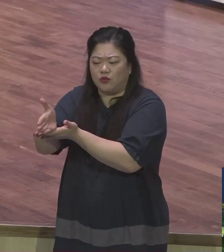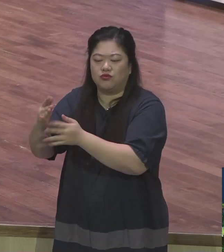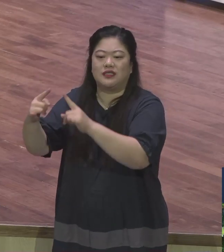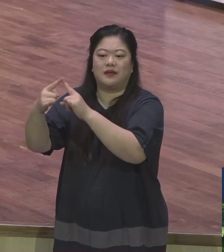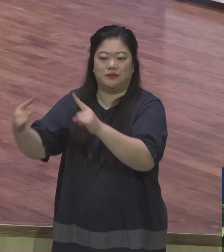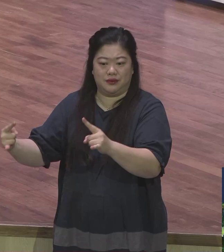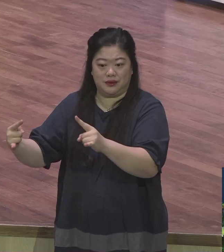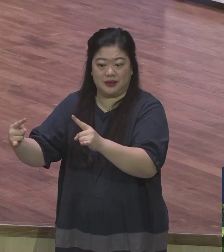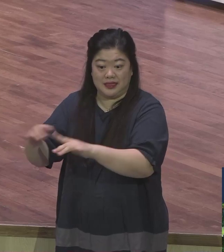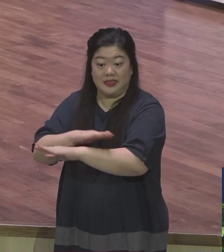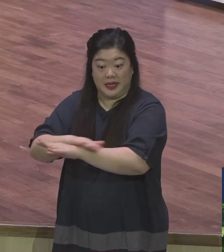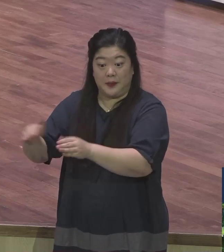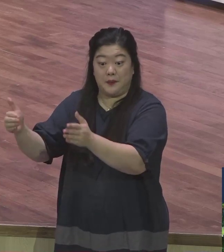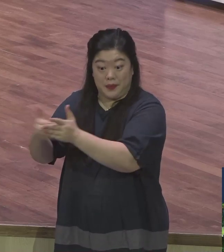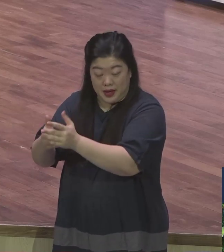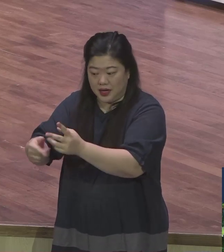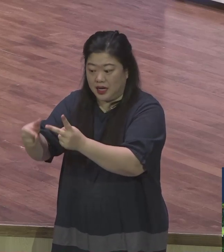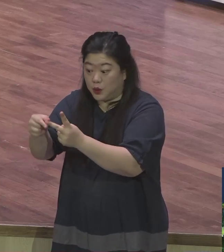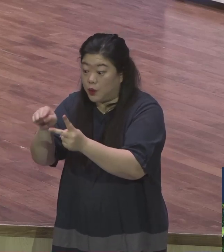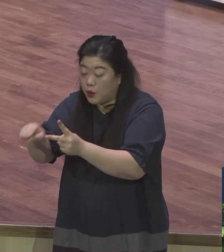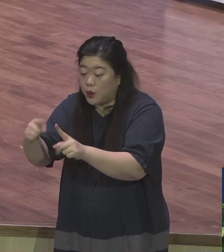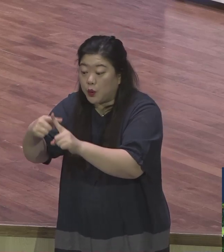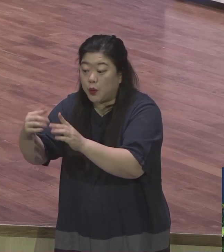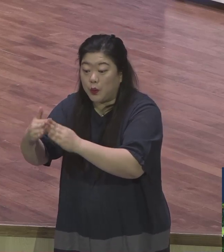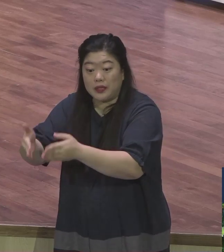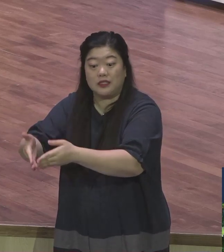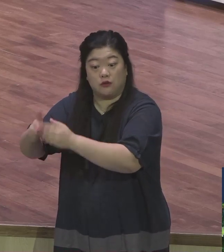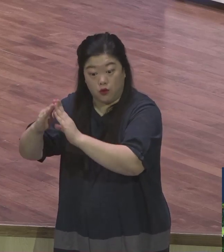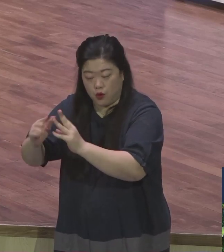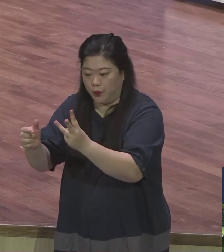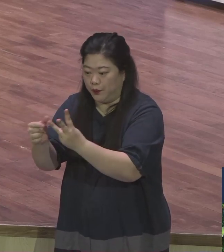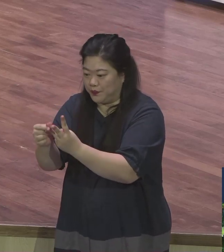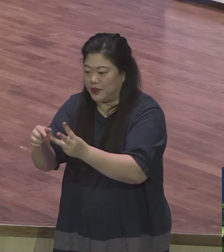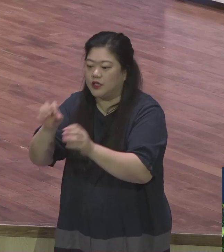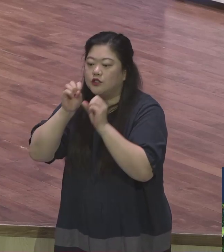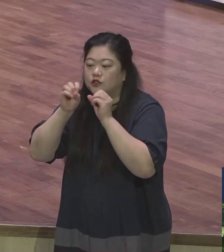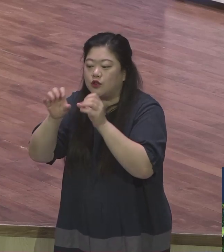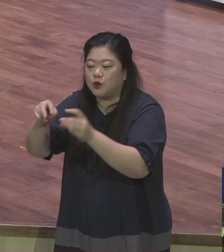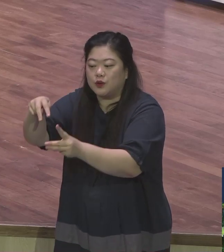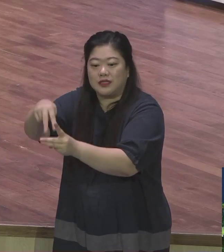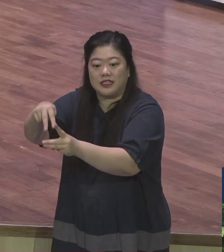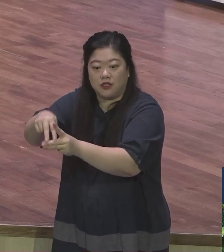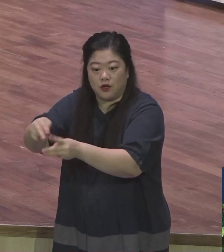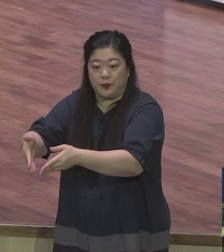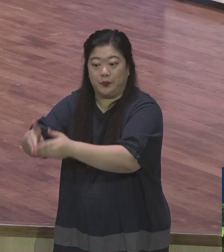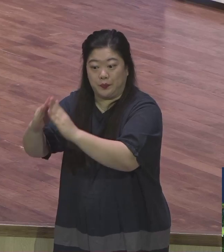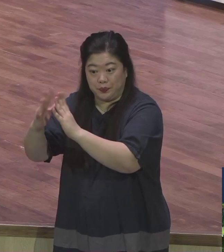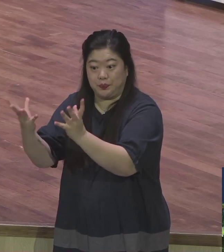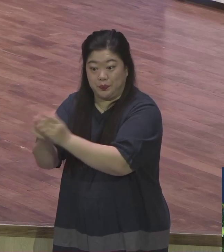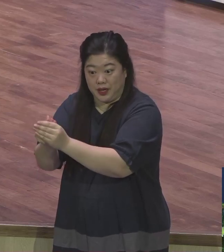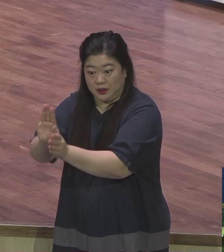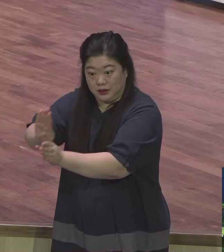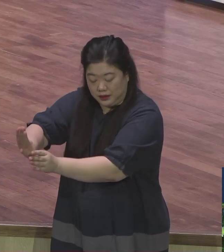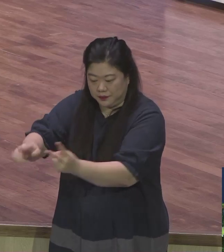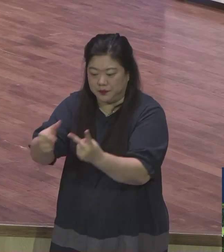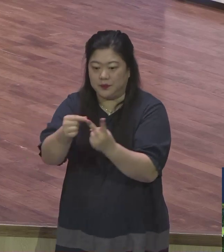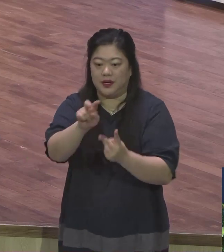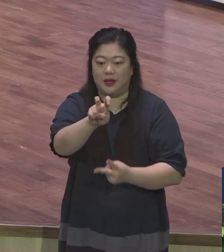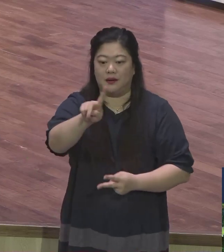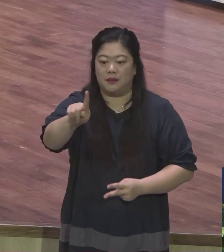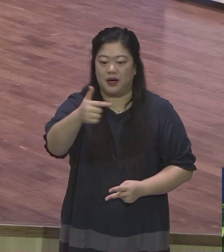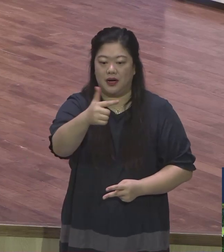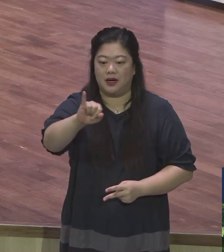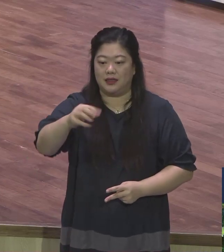설립하고 또 성교센터 작공식을 하고 마닐라의 캠프팀이 캠프를 하고